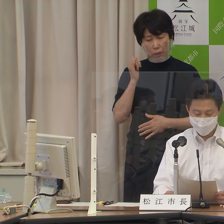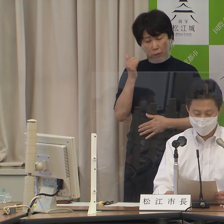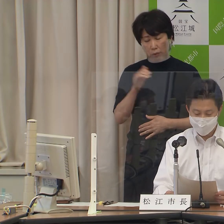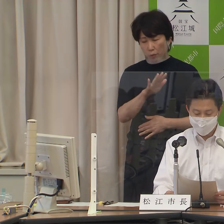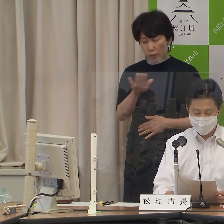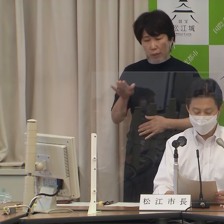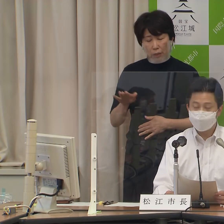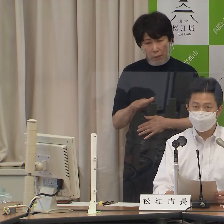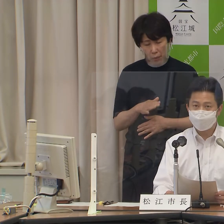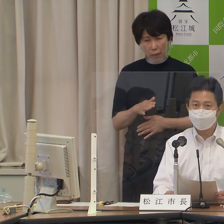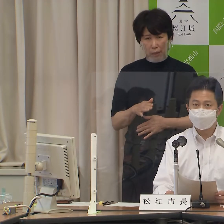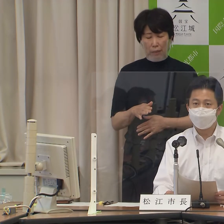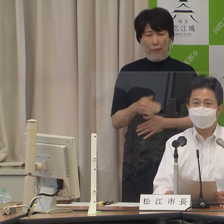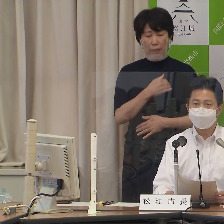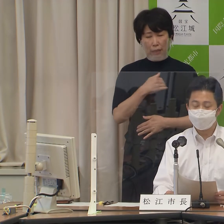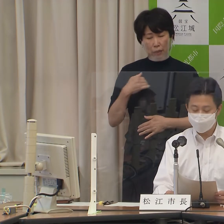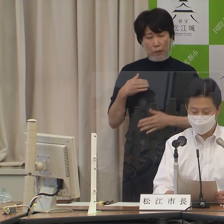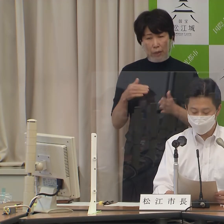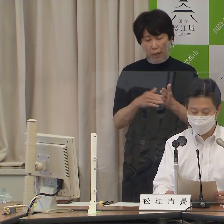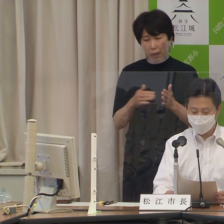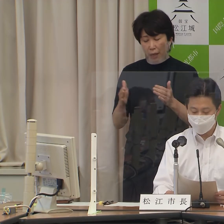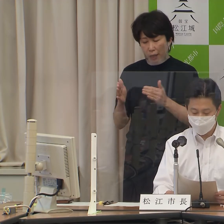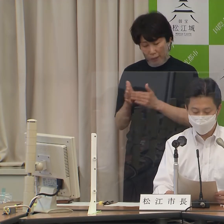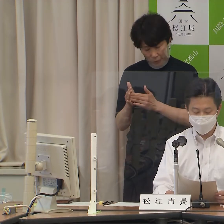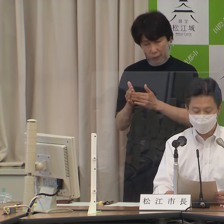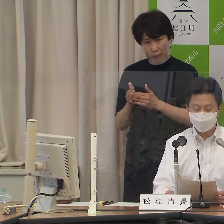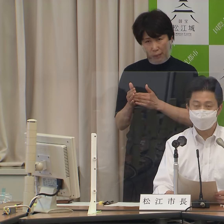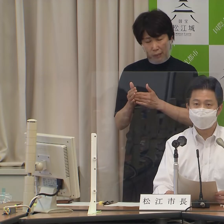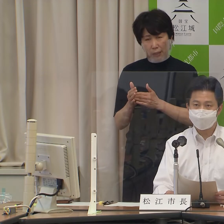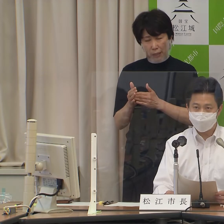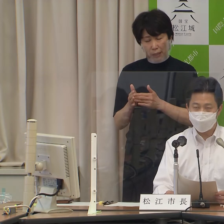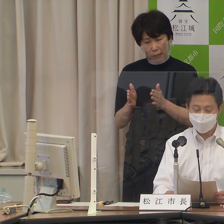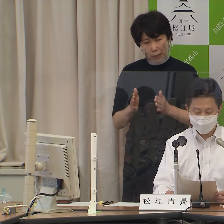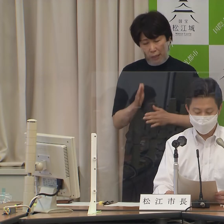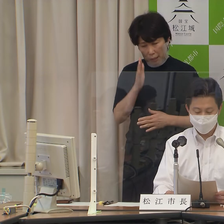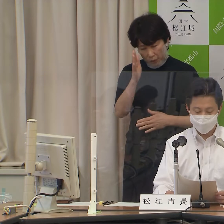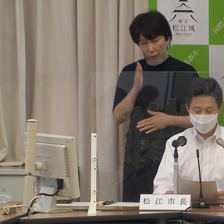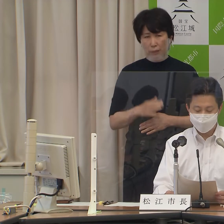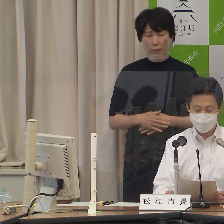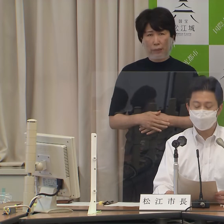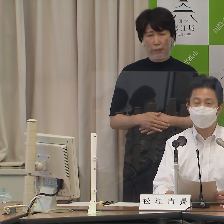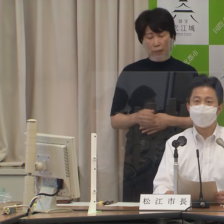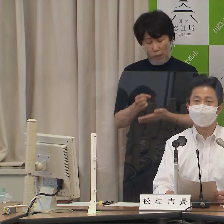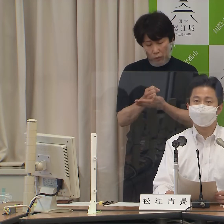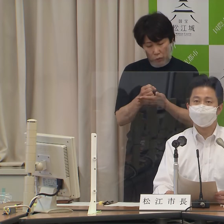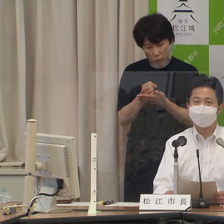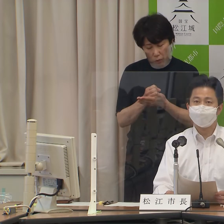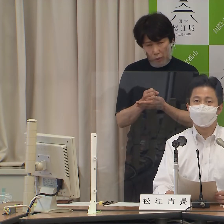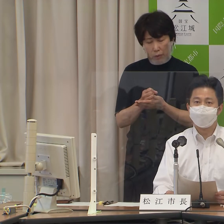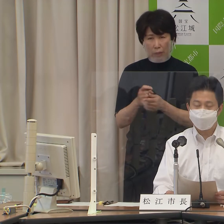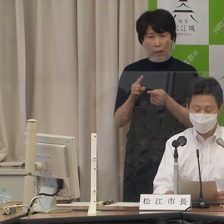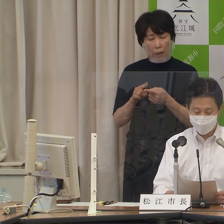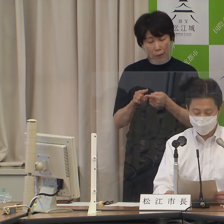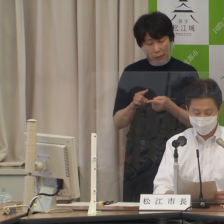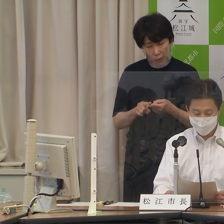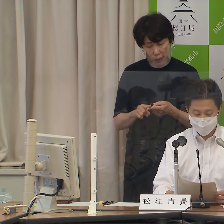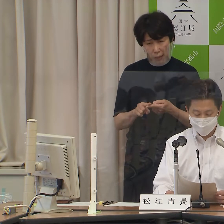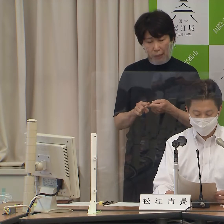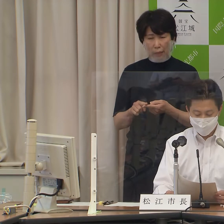します。もちろん、ご家庭の事情などにより必要な方は児童クラブをご利用いただいて構い